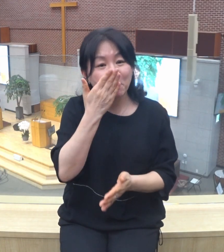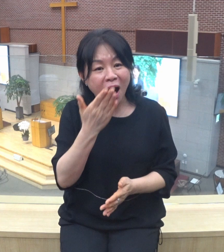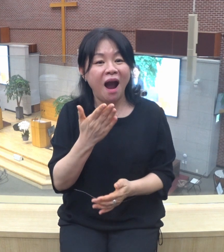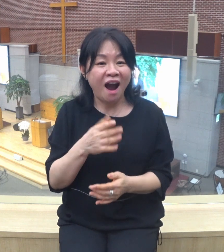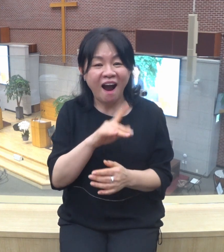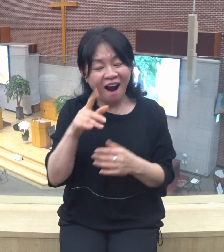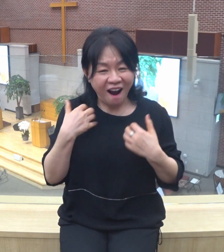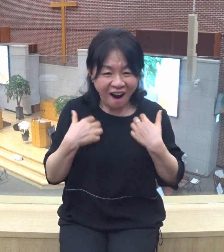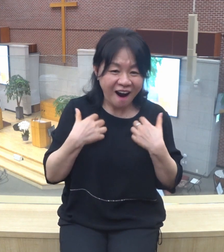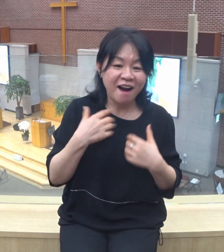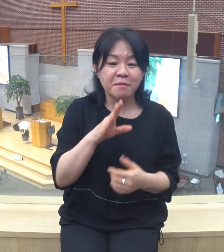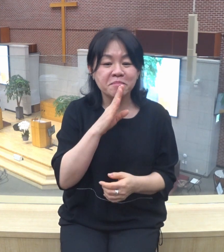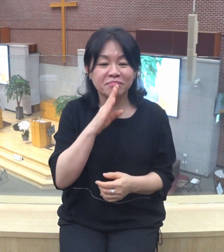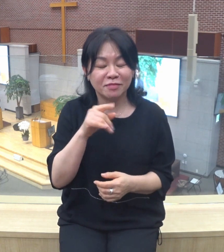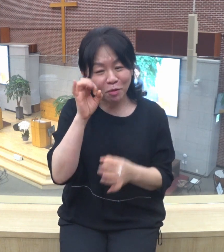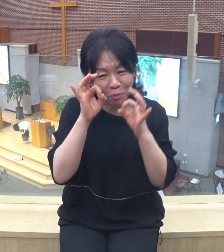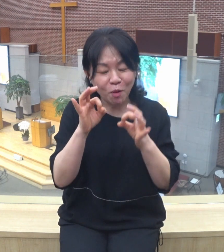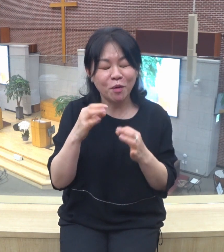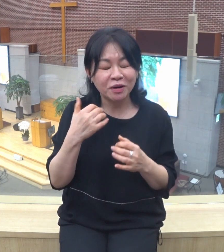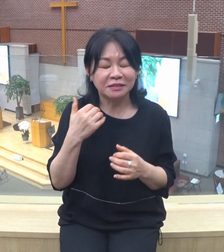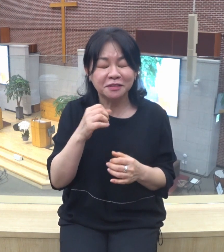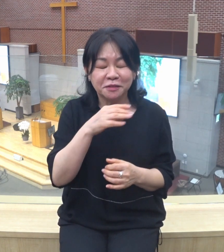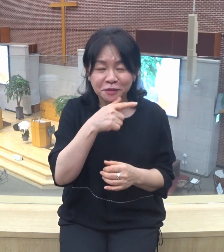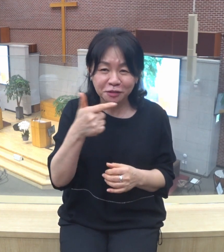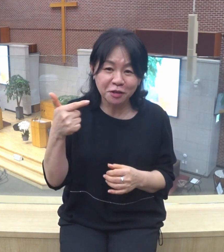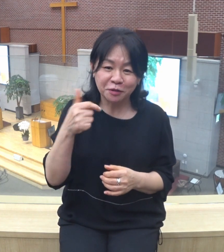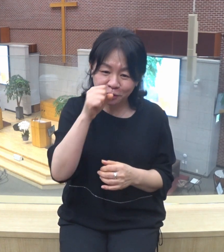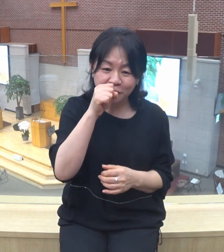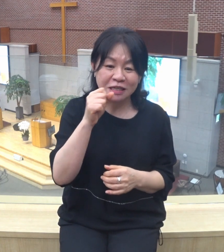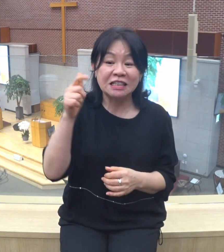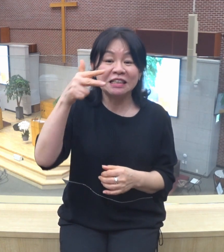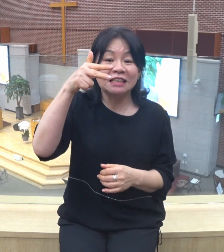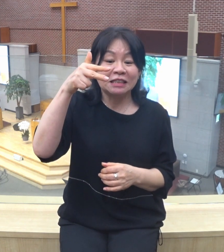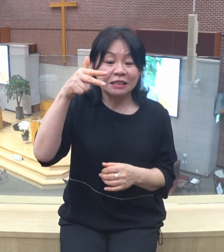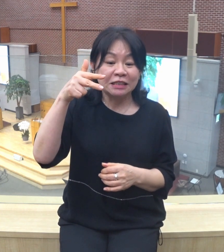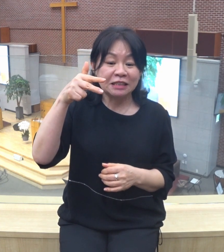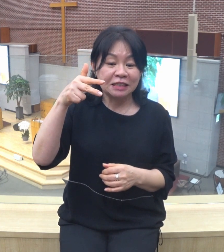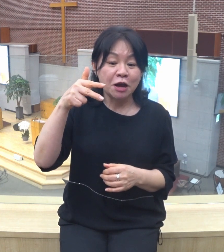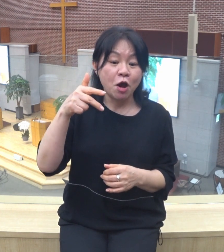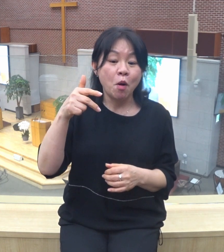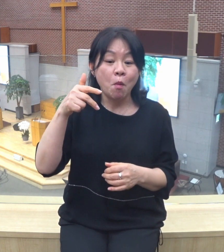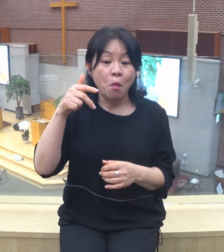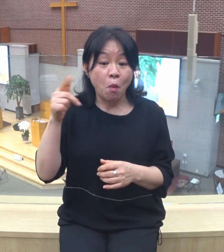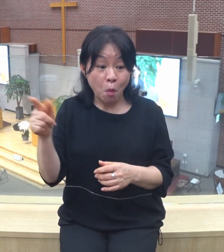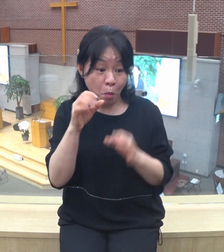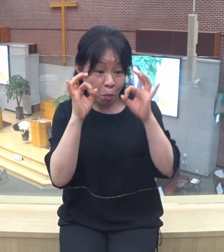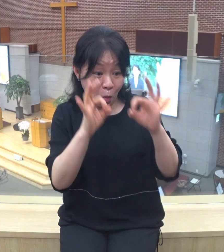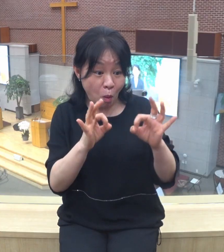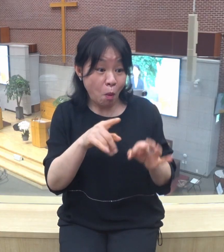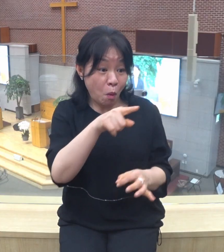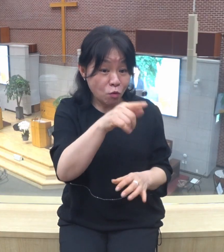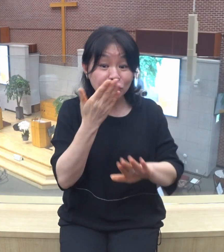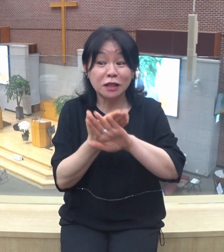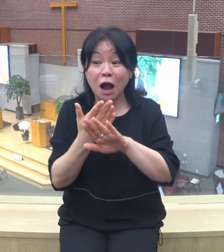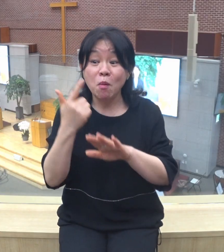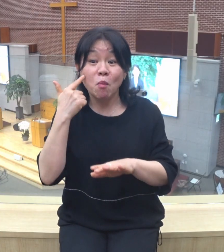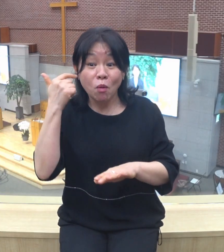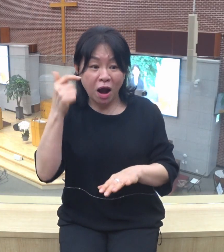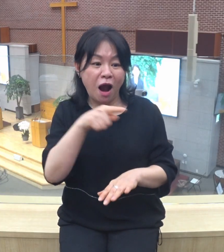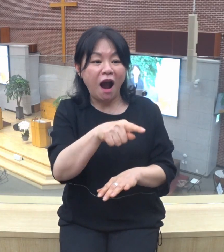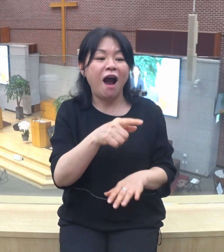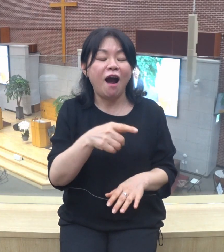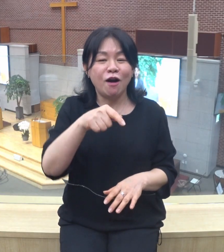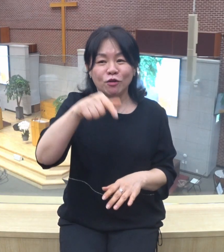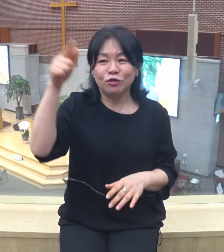즐거워했습니다. 그렇게 소소한 행복을 누리고 있는데 문효세 목사님이 갑자기 들어오시더니 이거 교육부